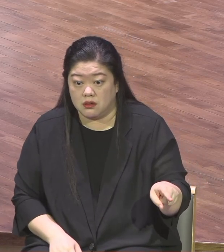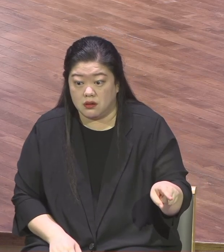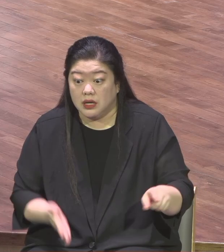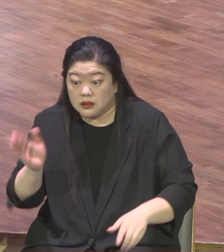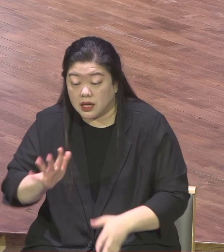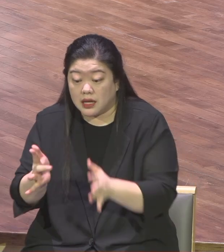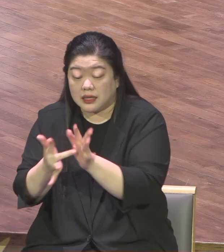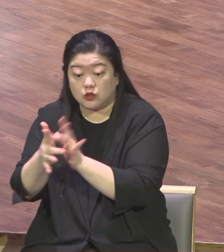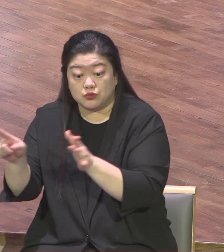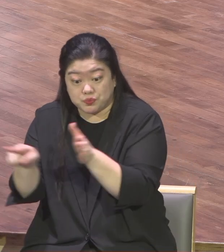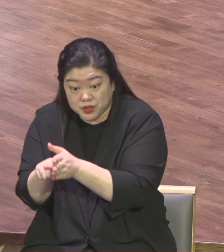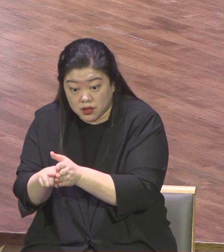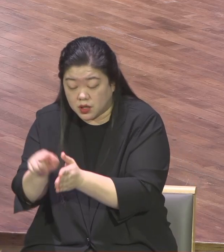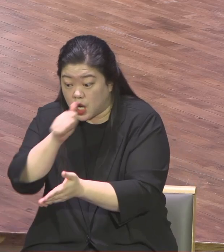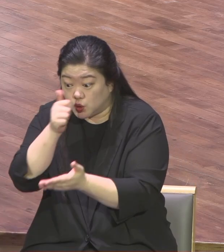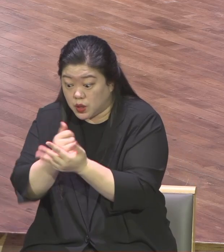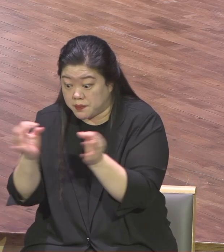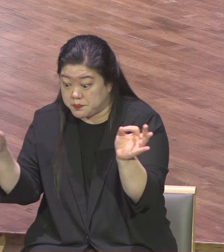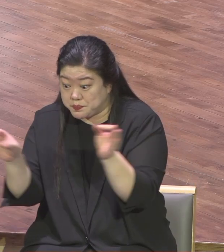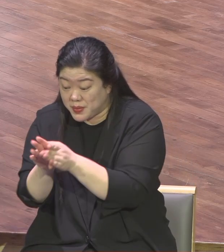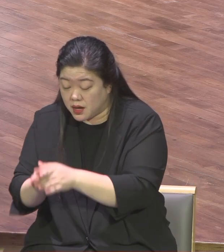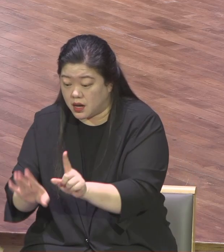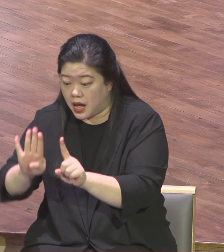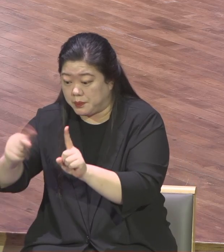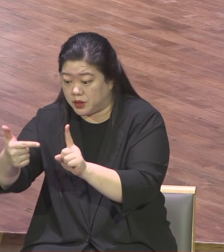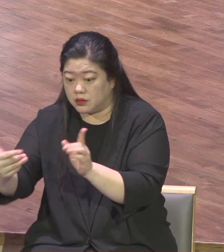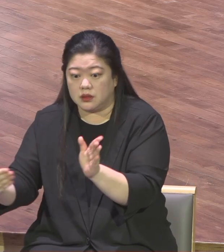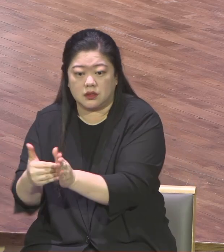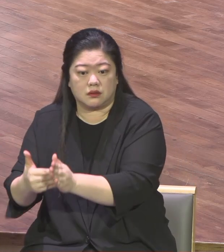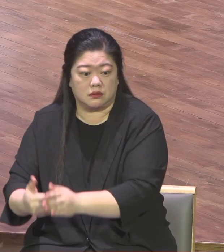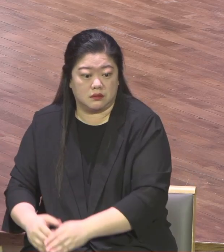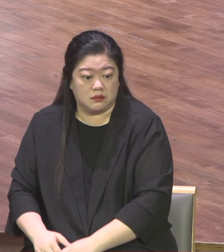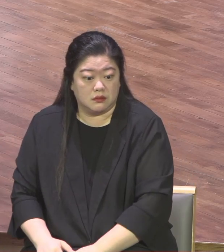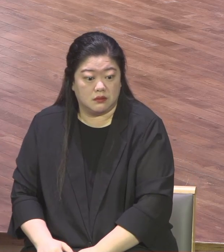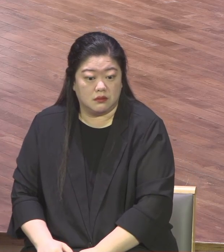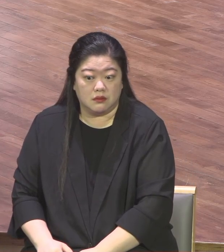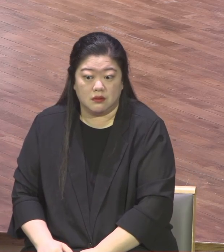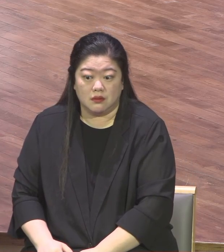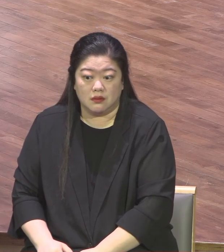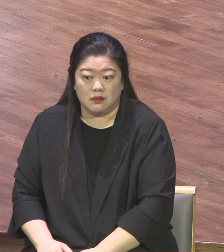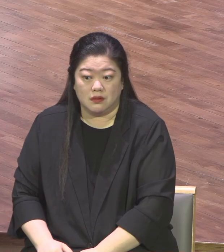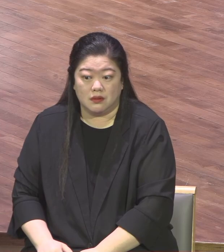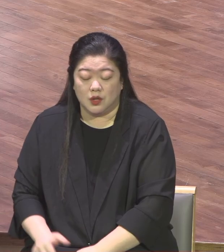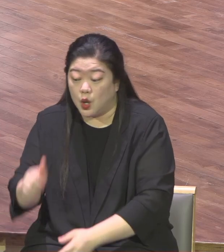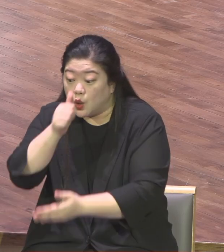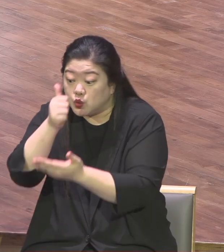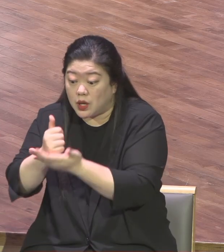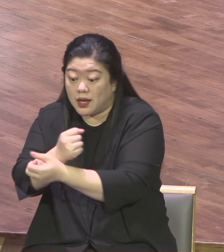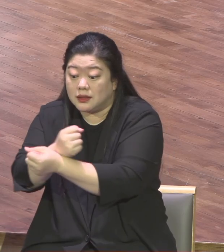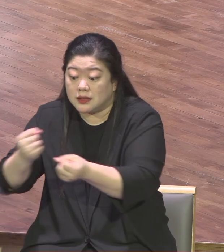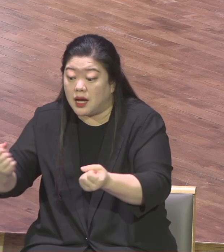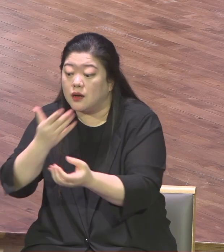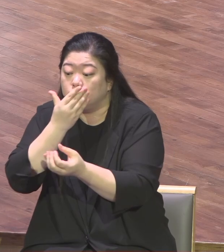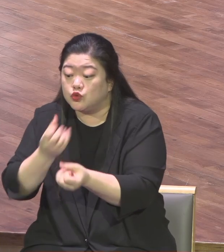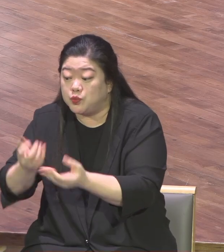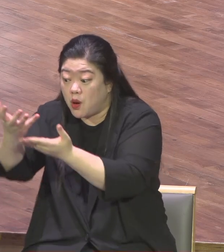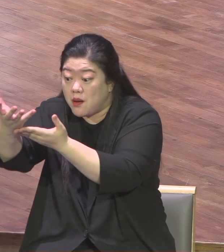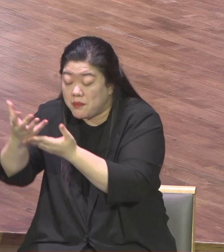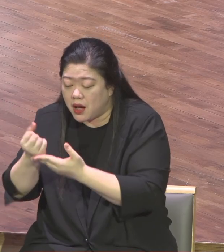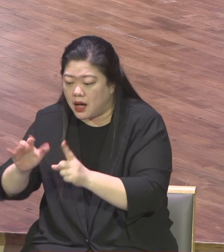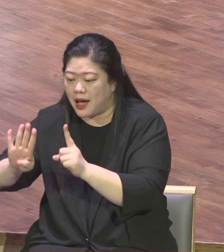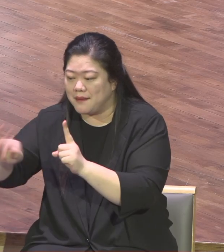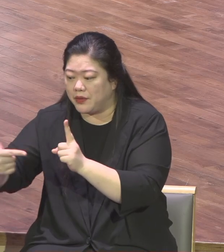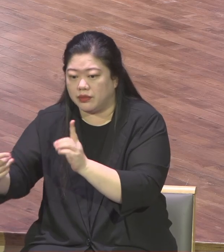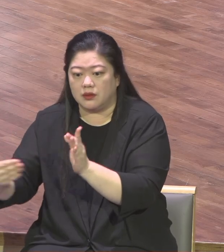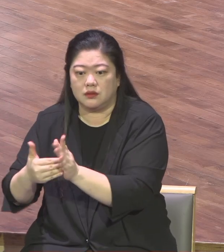대속과 이 부활 성천 재림과 심판을 다 언급합니다. 죄 사함의 축복을